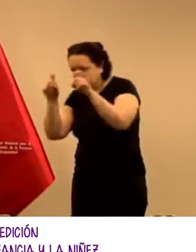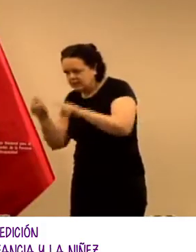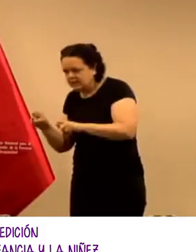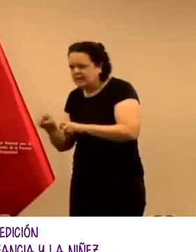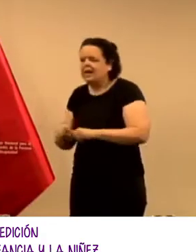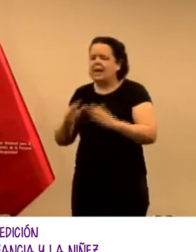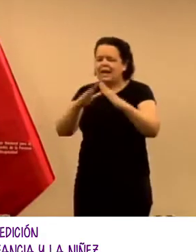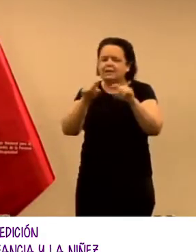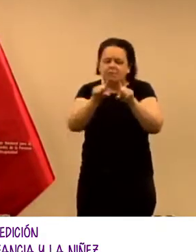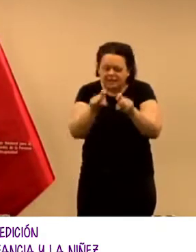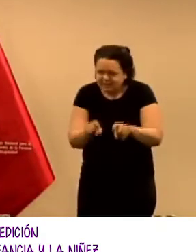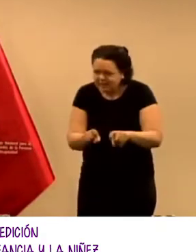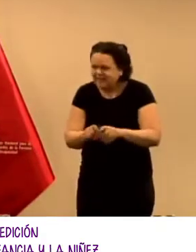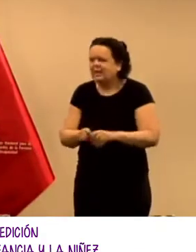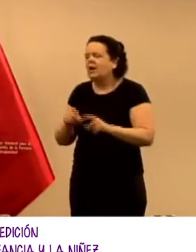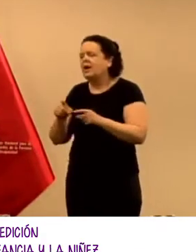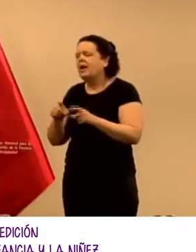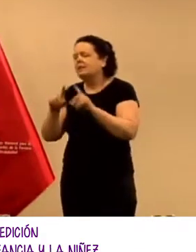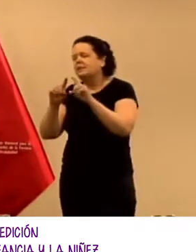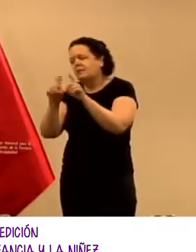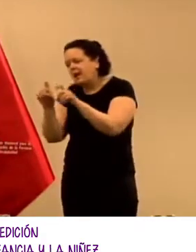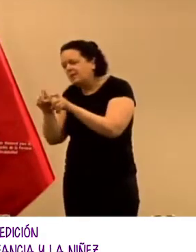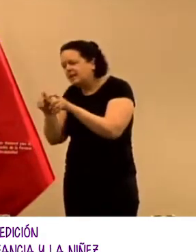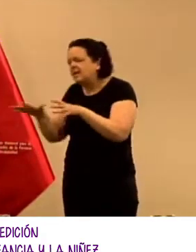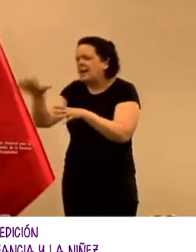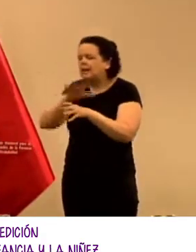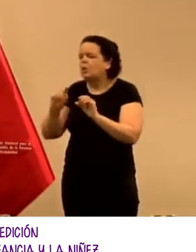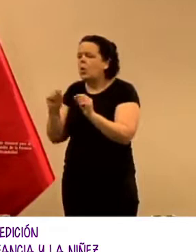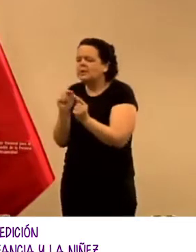hogares, tanto encuestas generales como encuestas específicas.